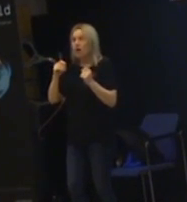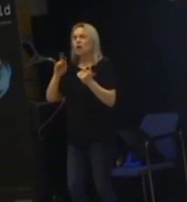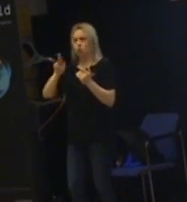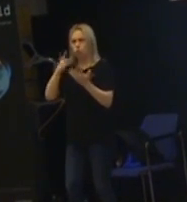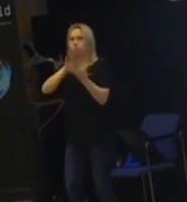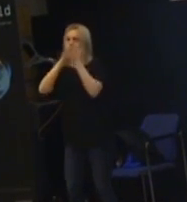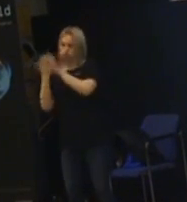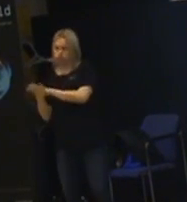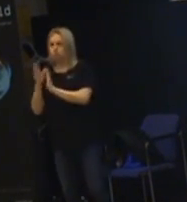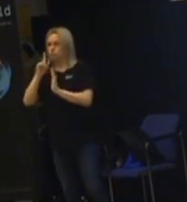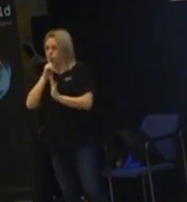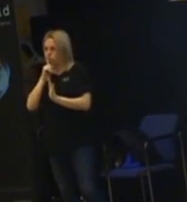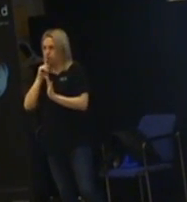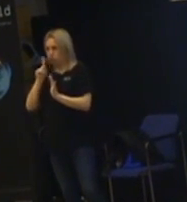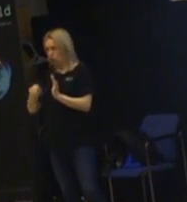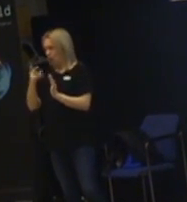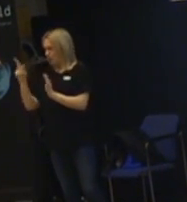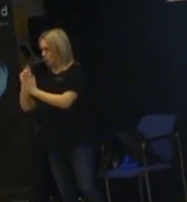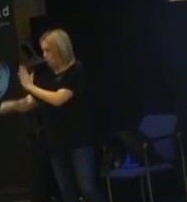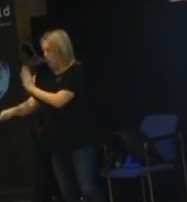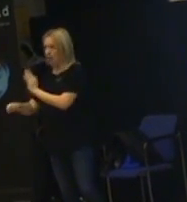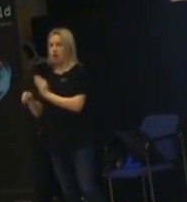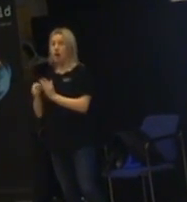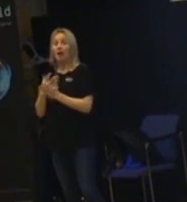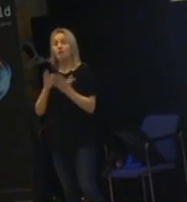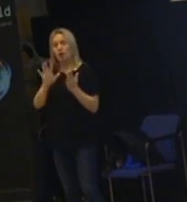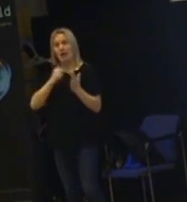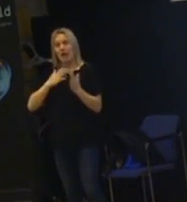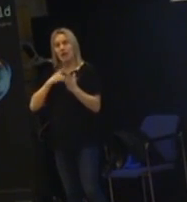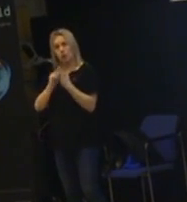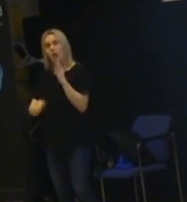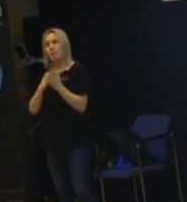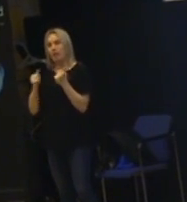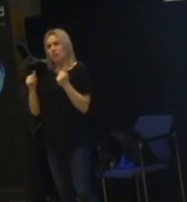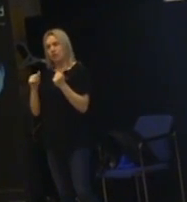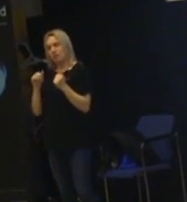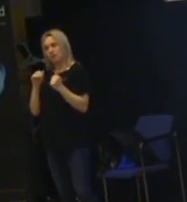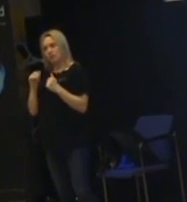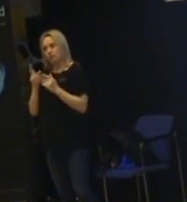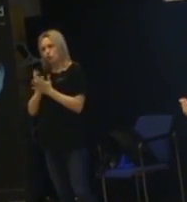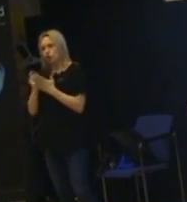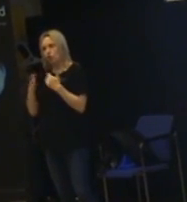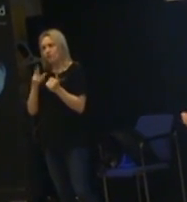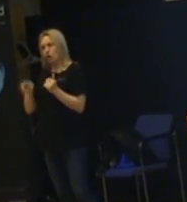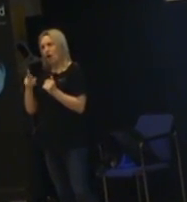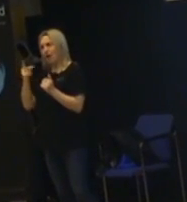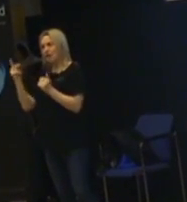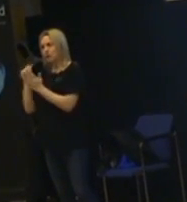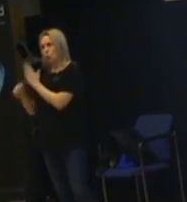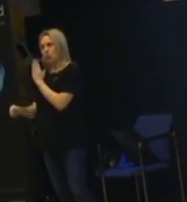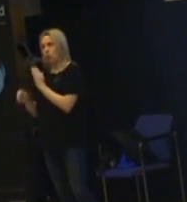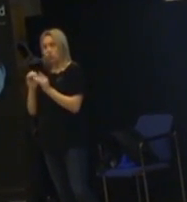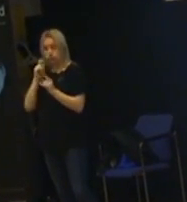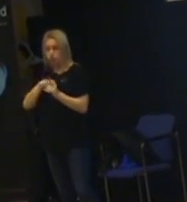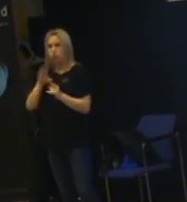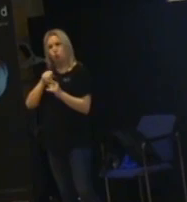tysta. För att vi gör det för någon annans skull. Du kanske inte gör det för din skull men nu gör det för någon annans skull. Kan man inte göra det för någon annans skull. Då måste vi försöka intellektuellt bränta in i dem hur viktigt